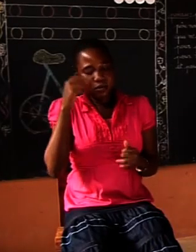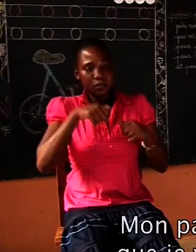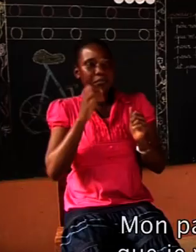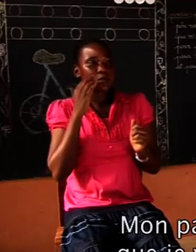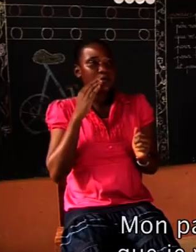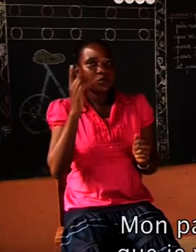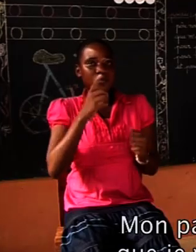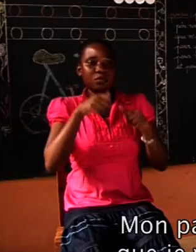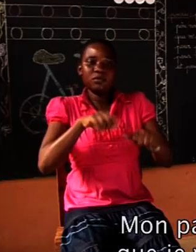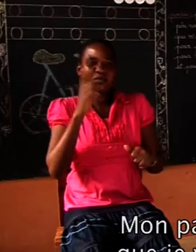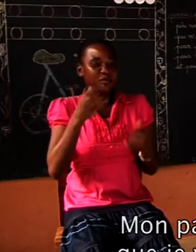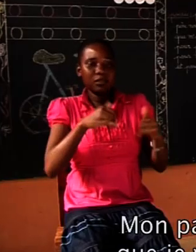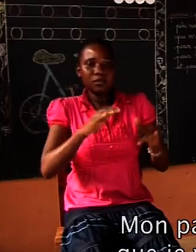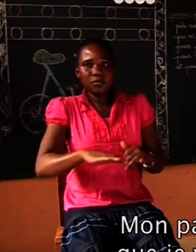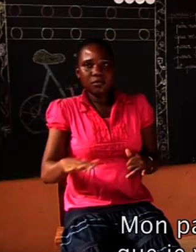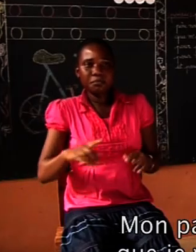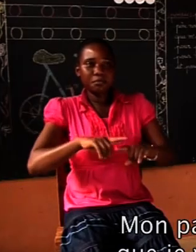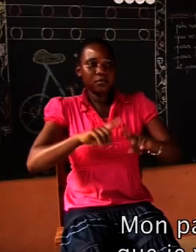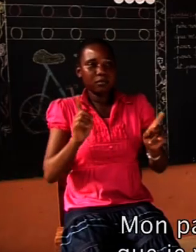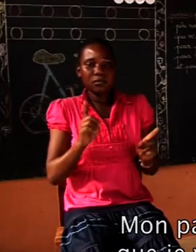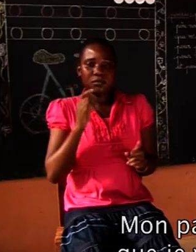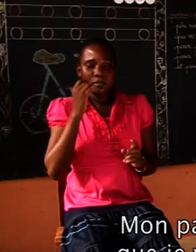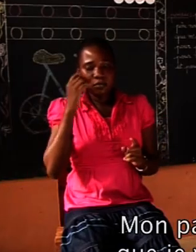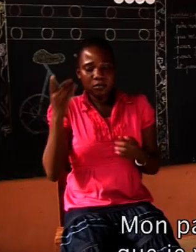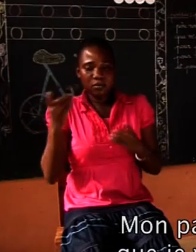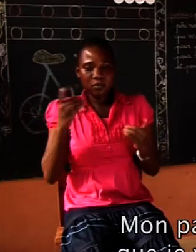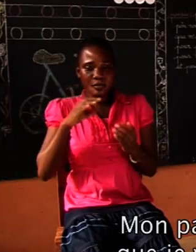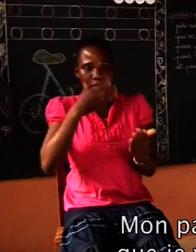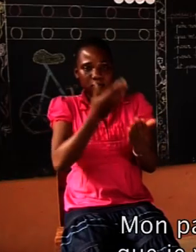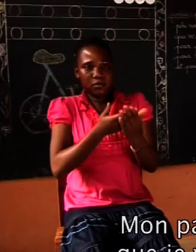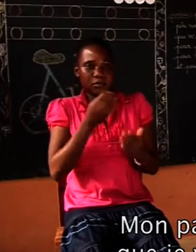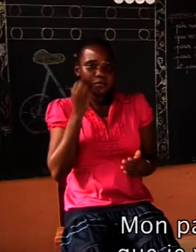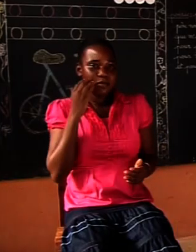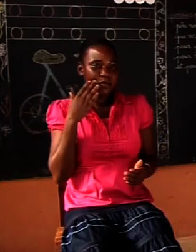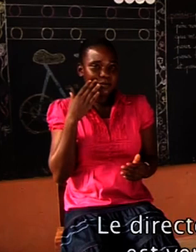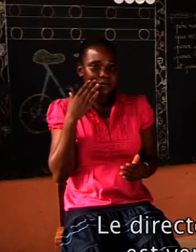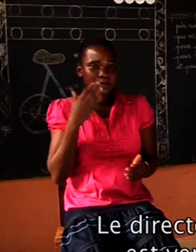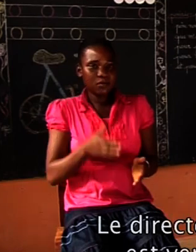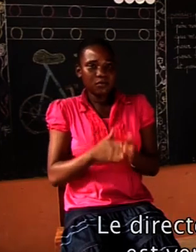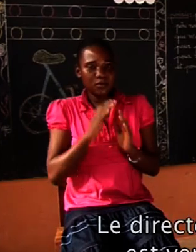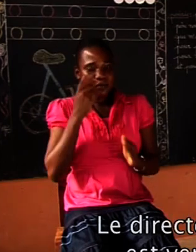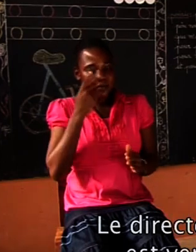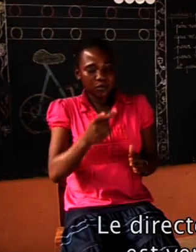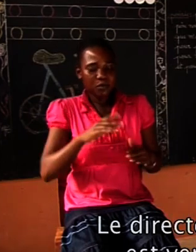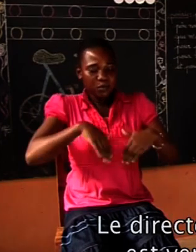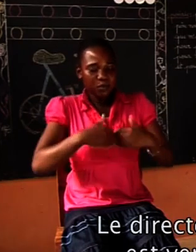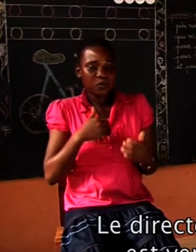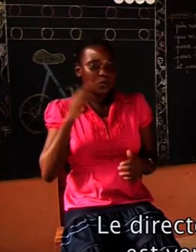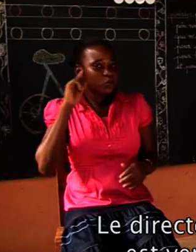Maintenant, mon papa a refusé que je ne vienne à l'école. Le directeur de l'école, M. Raymond, est venu à